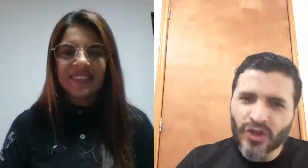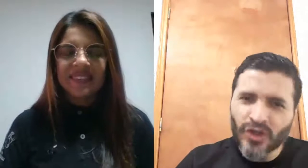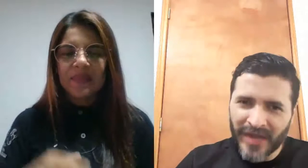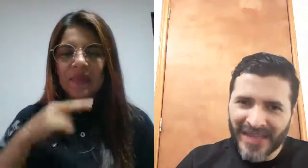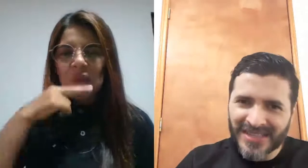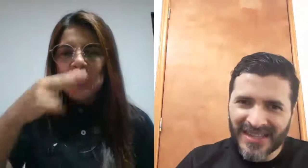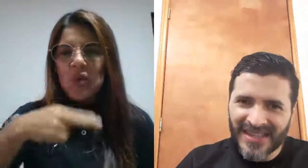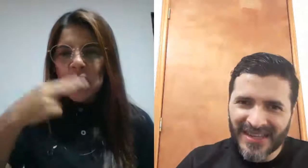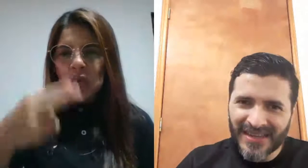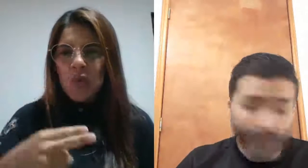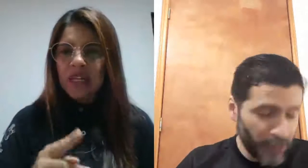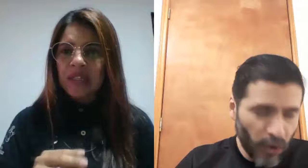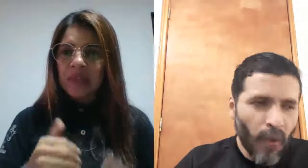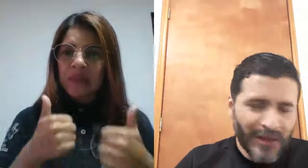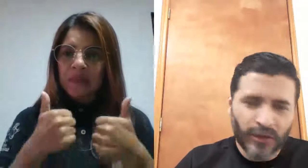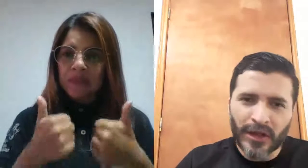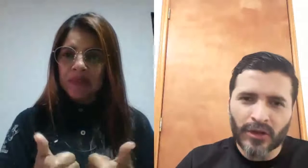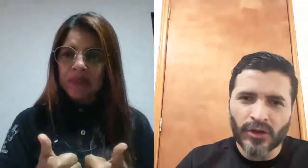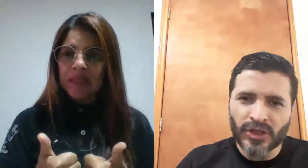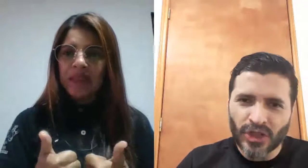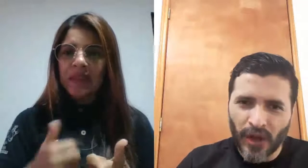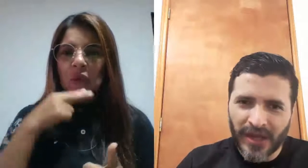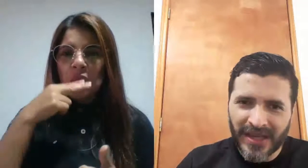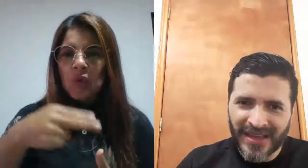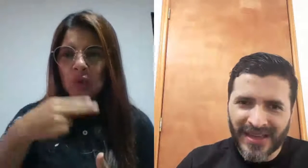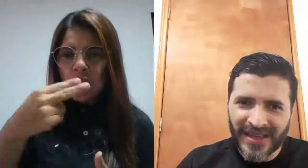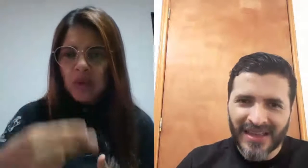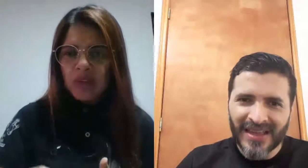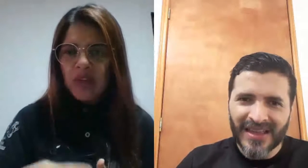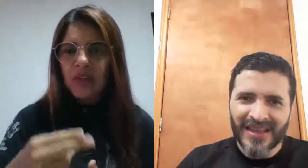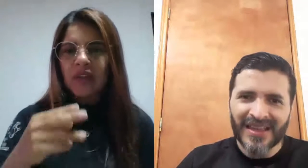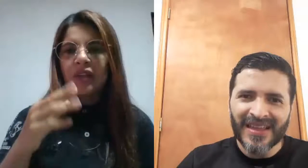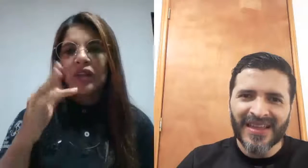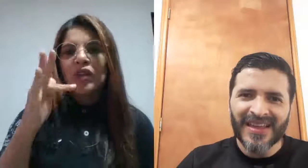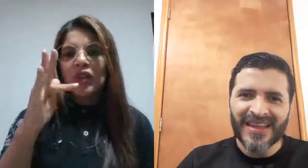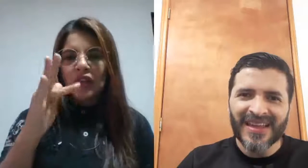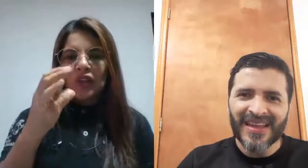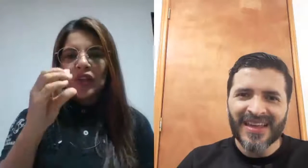Cuento de Dostoyevsky, cuento de Tolstoy,